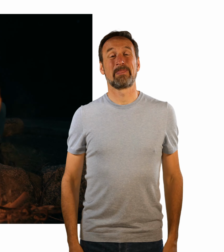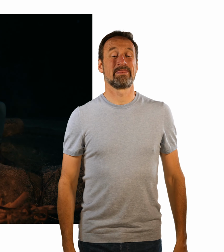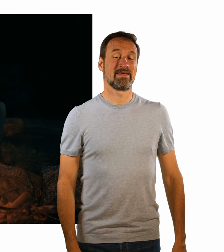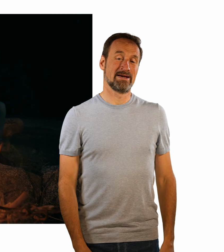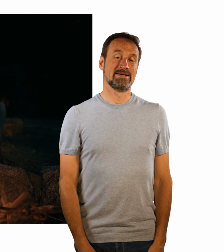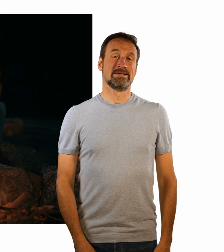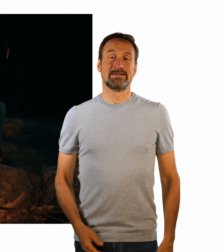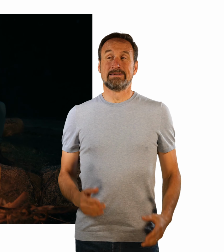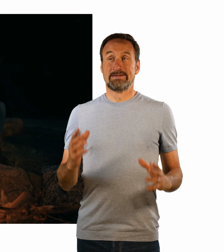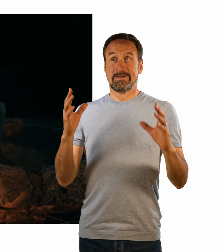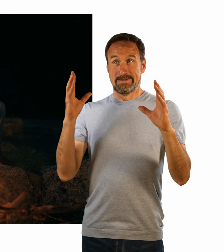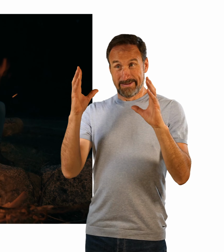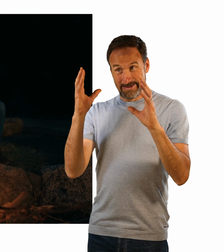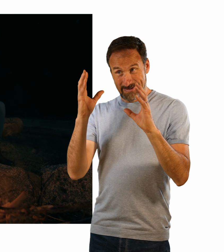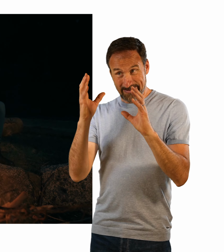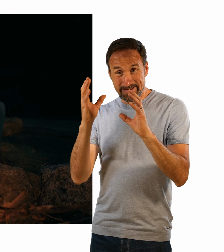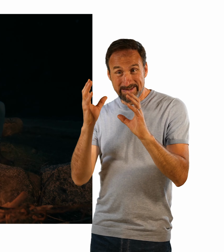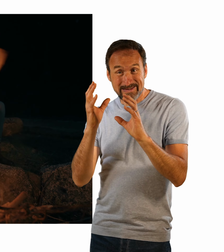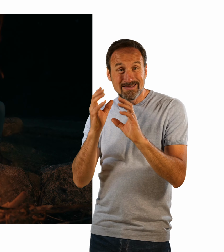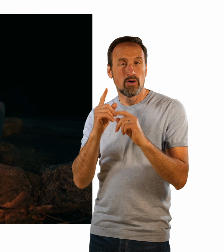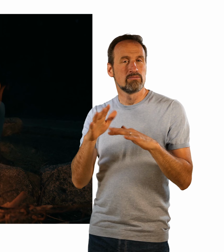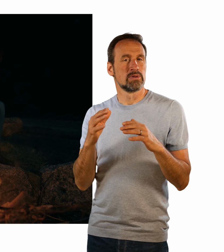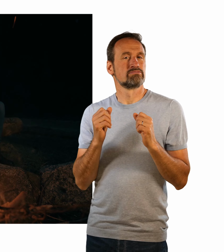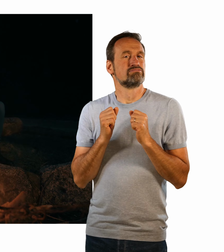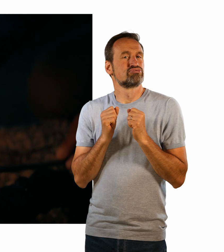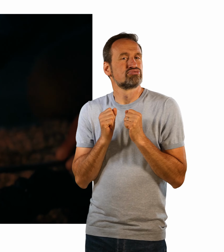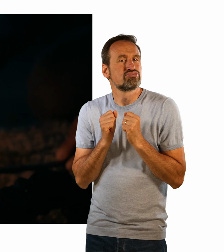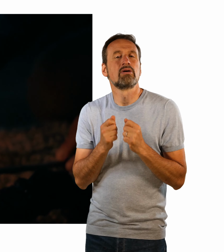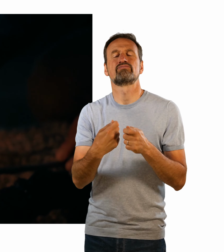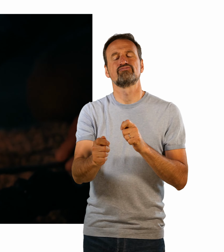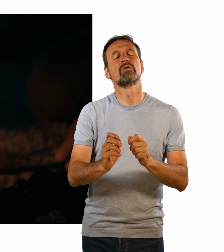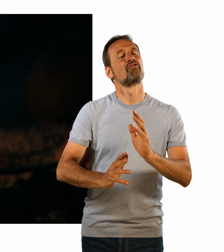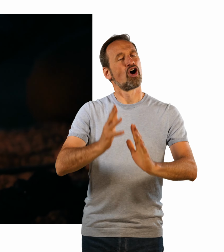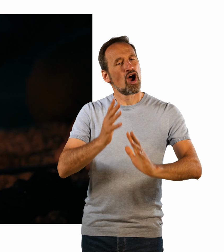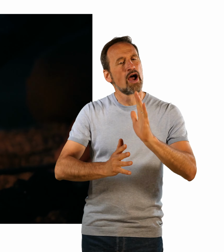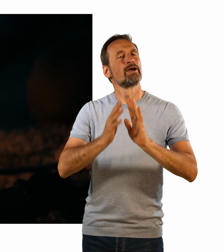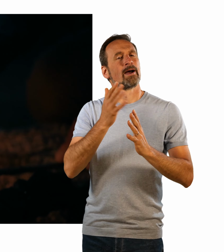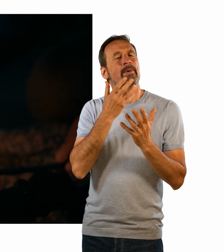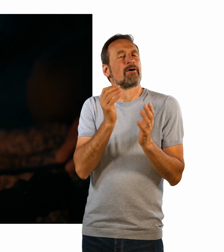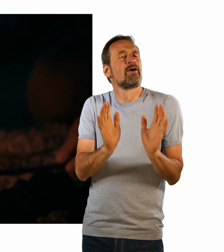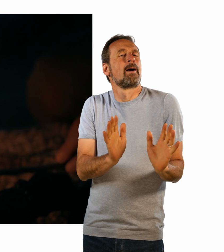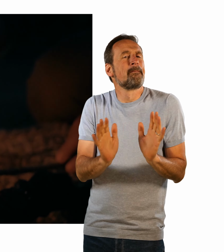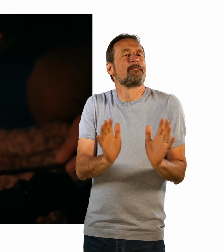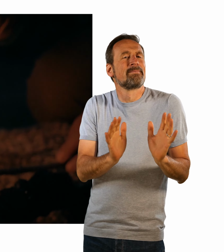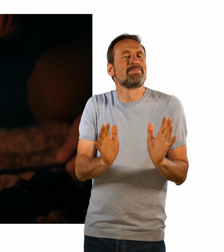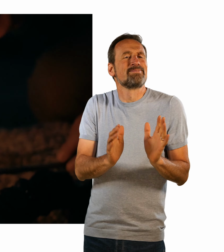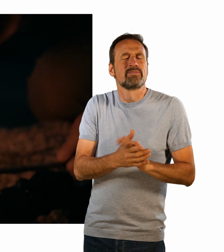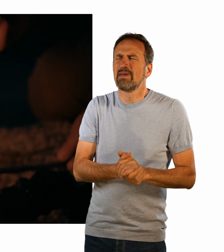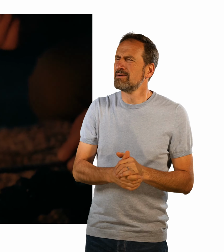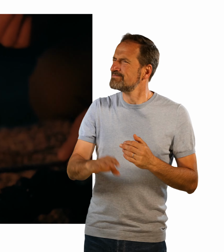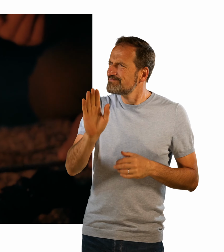Mit der Dämmerung ist es dann aber auch kühler geworden. Wir haben Feuer angemacht, um da ein bisschen entgegenzuwirken. Wie bist du überhaupt zu dem ganzen